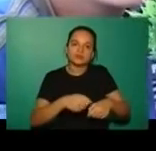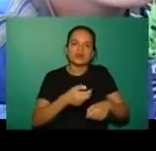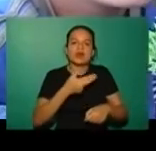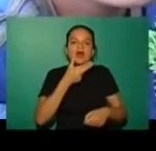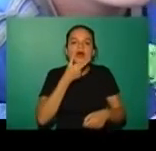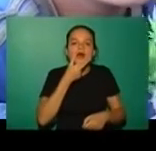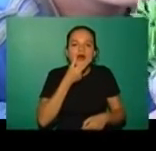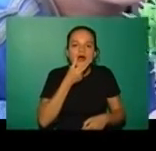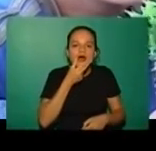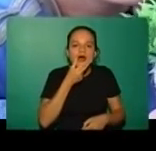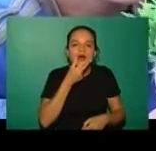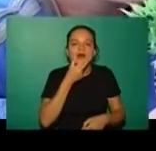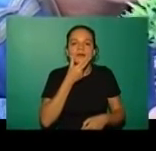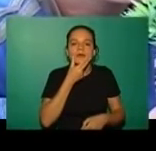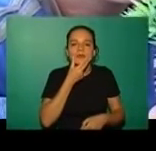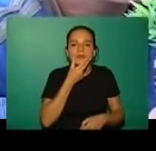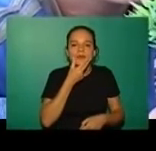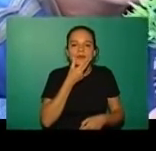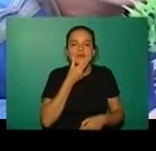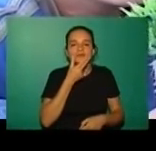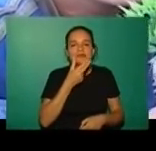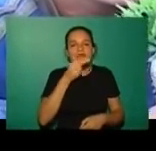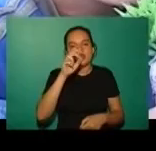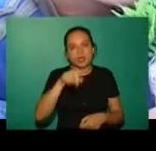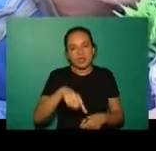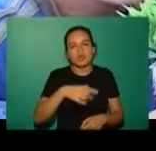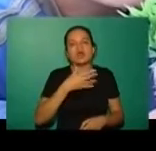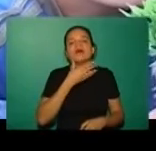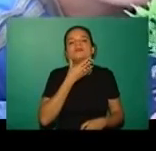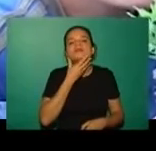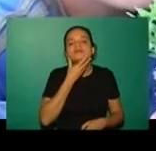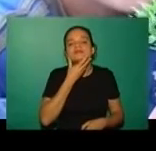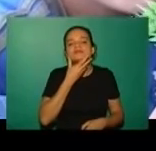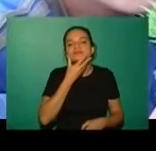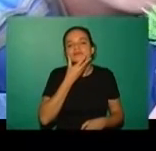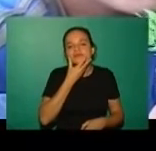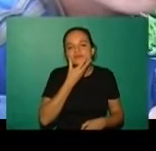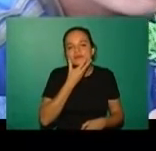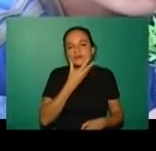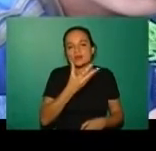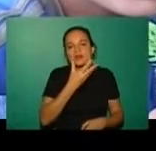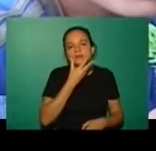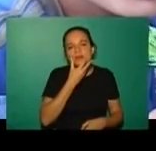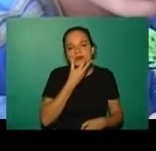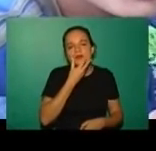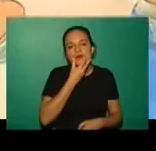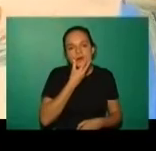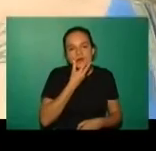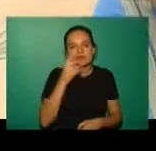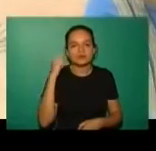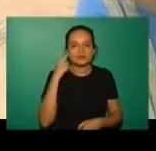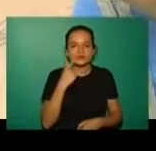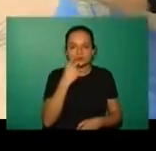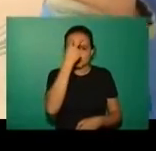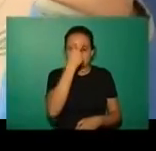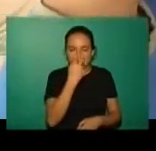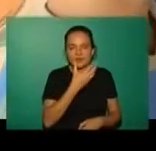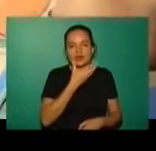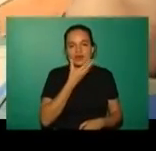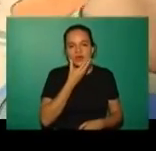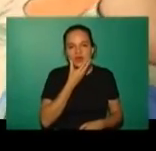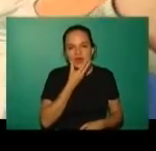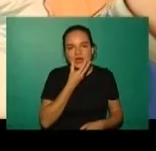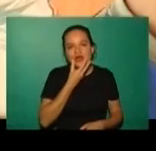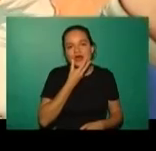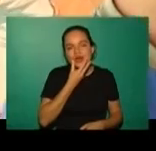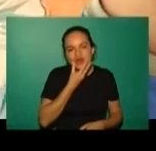será através de uma técnica que a gente chama de tadoma, que é o posicionamento das mãos do